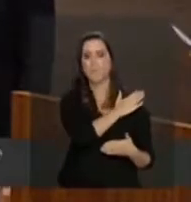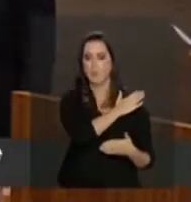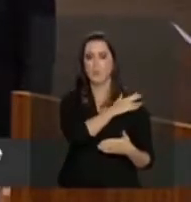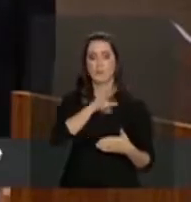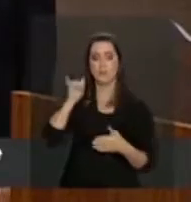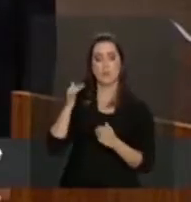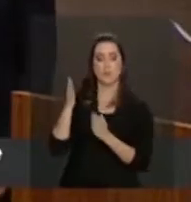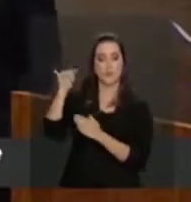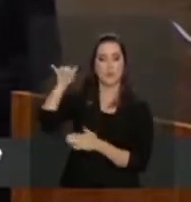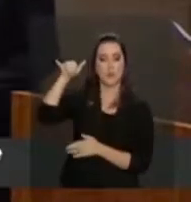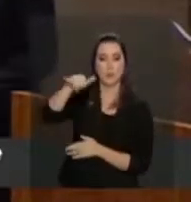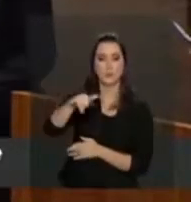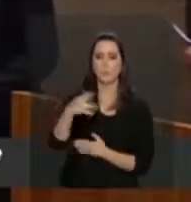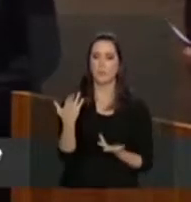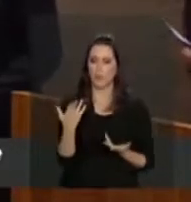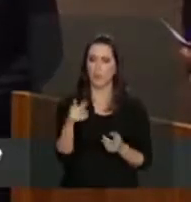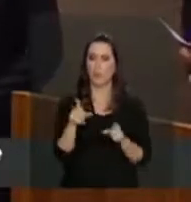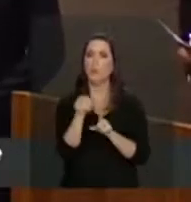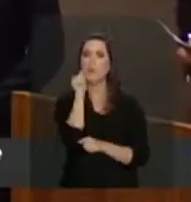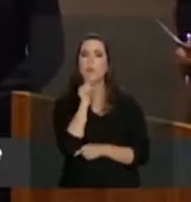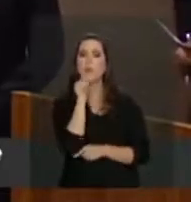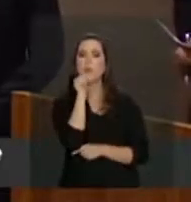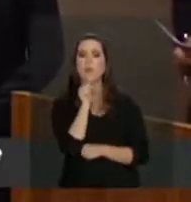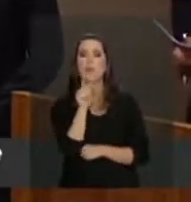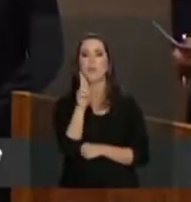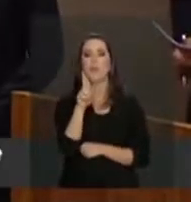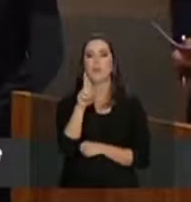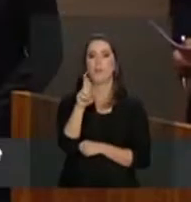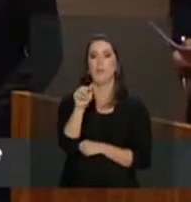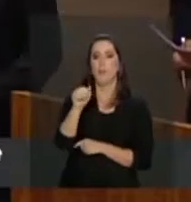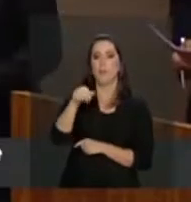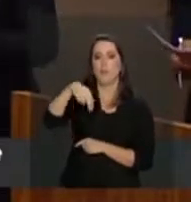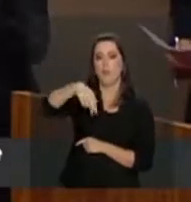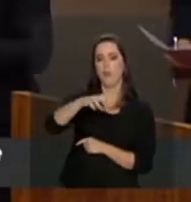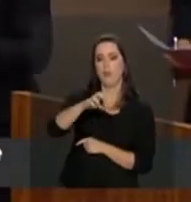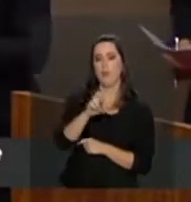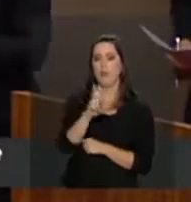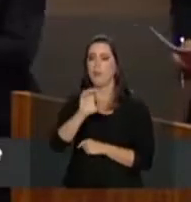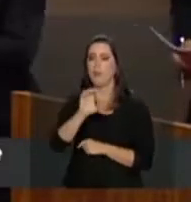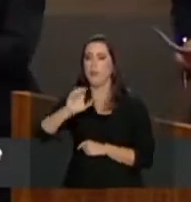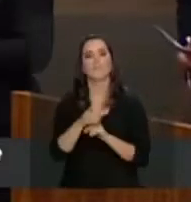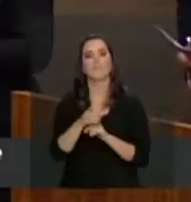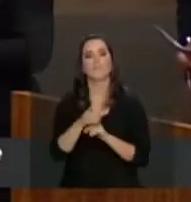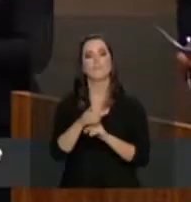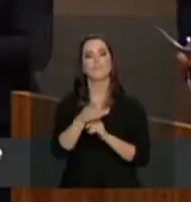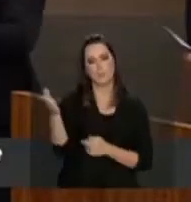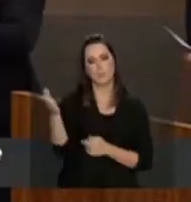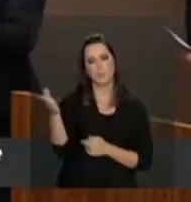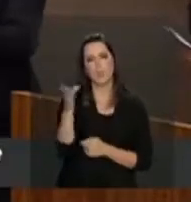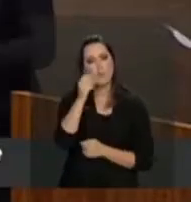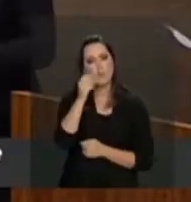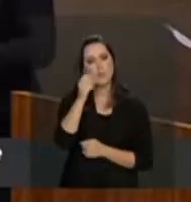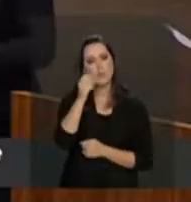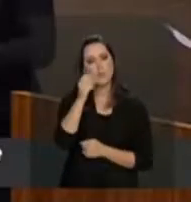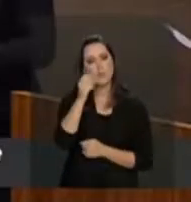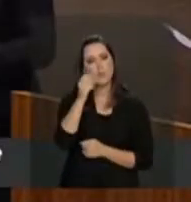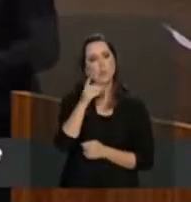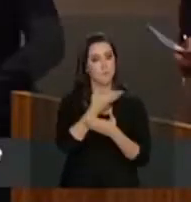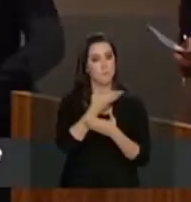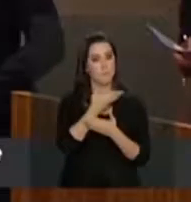Dodge, Procuradora-Geral da República e Procuradora-Geral Eleitoral. Senhoras e senhores parlamentares,